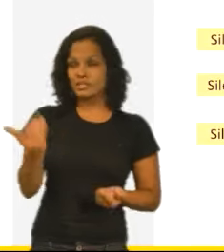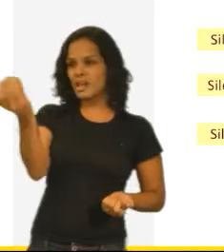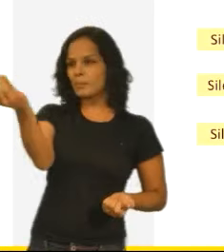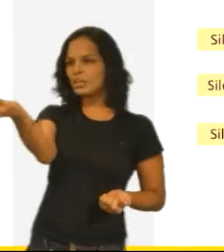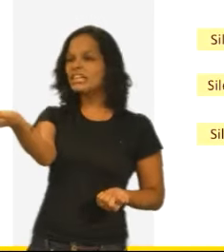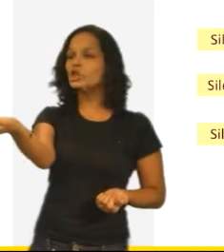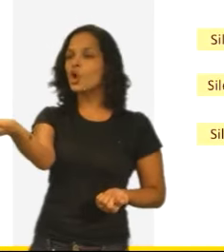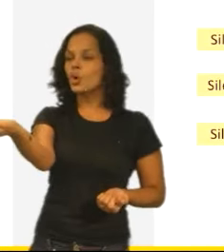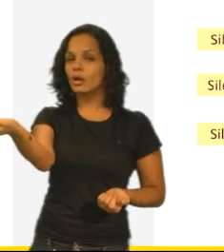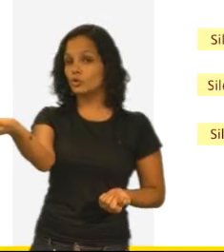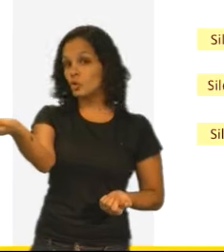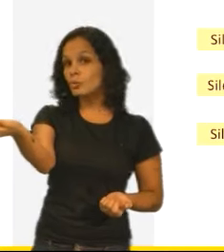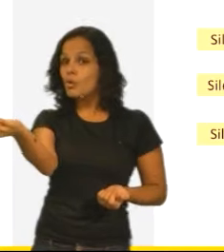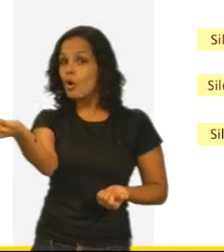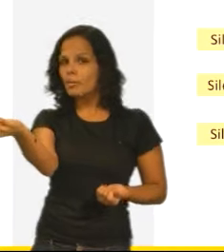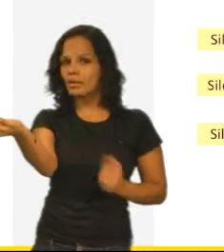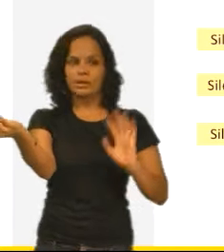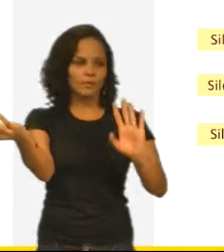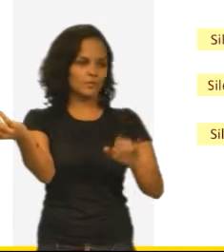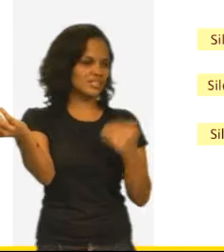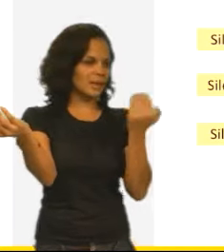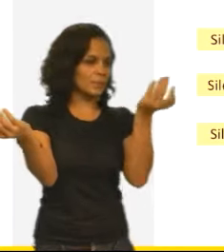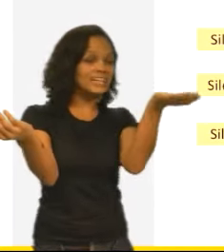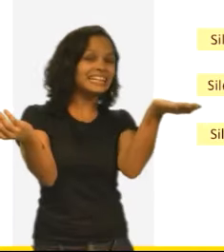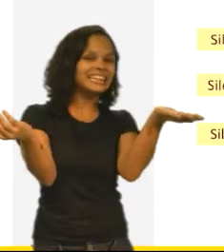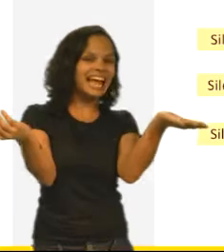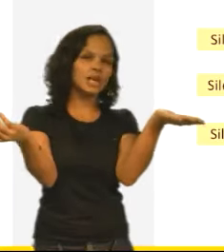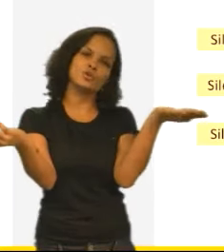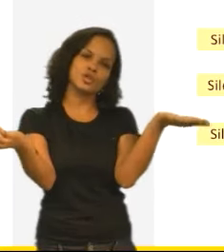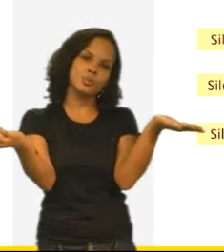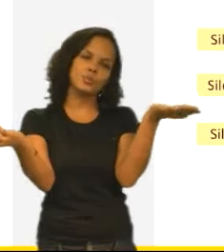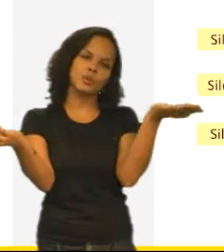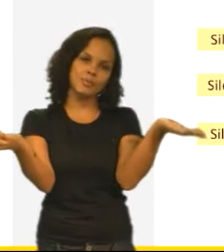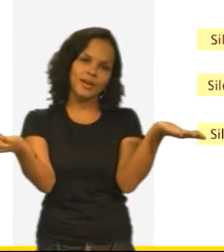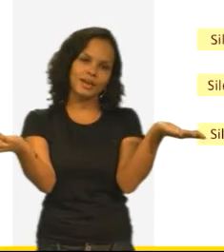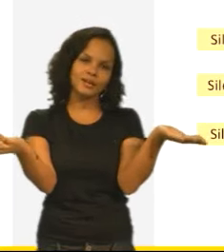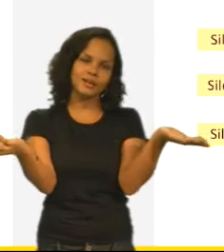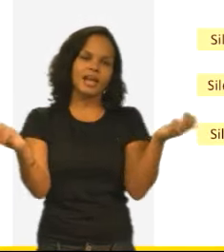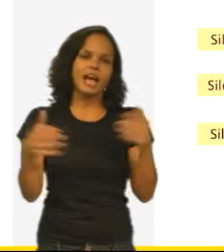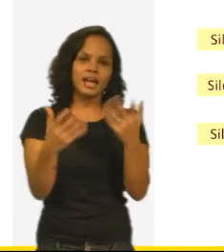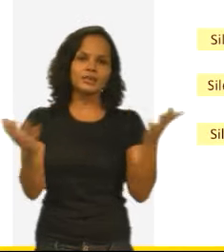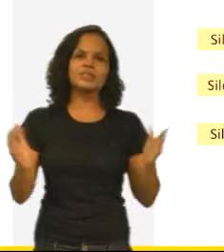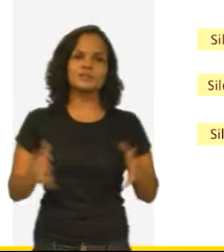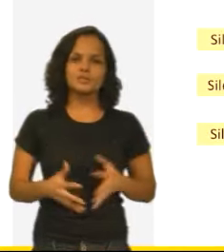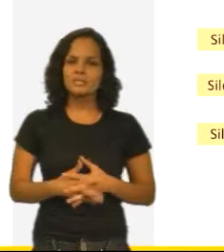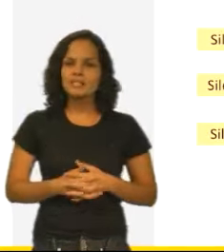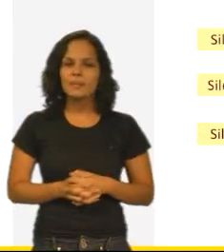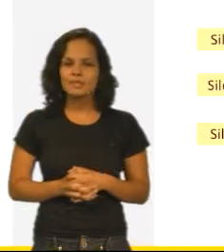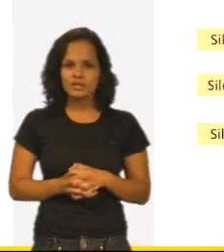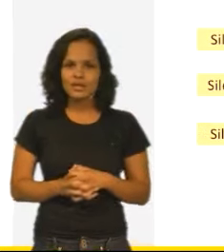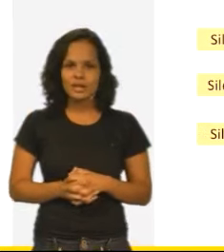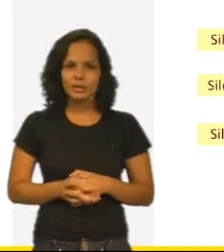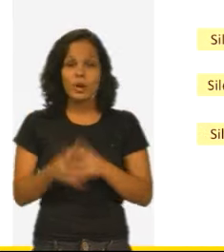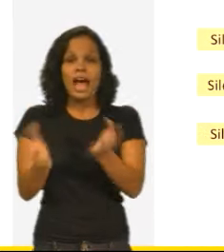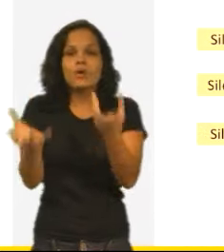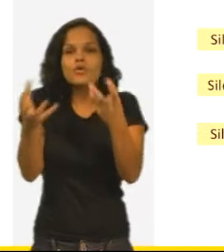é bonito, eu digo para um homem. Você é bonita, eu digo para uma mulher. Aí nós temos uma sílabe de gênero. A